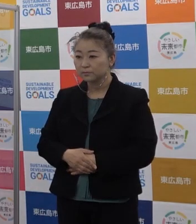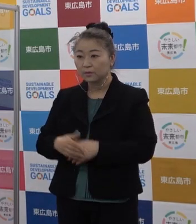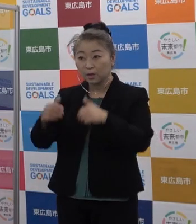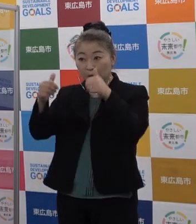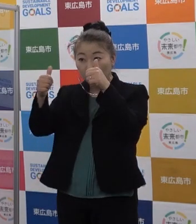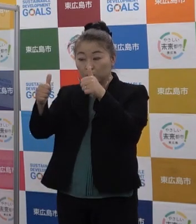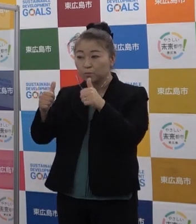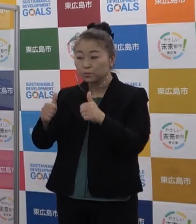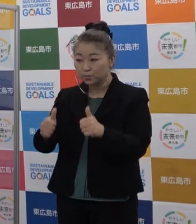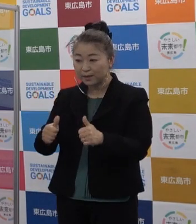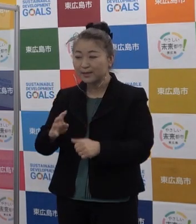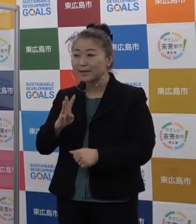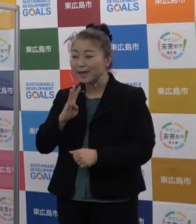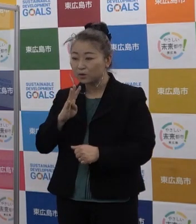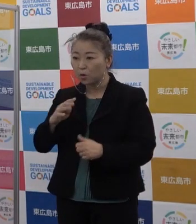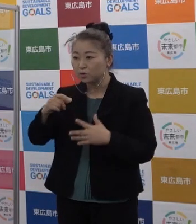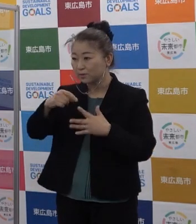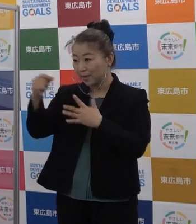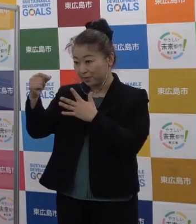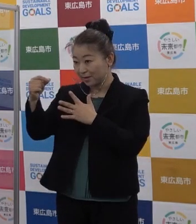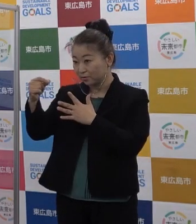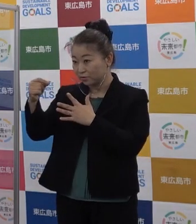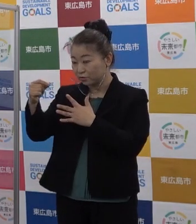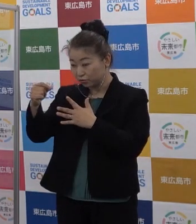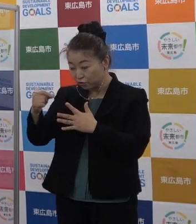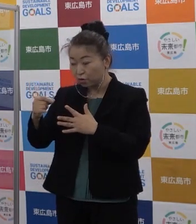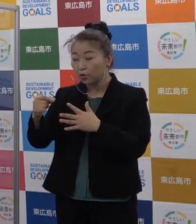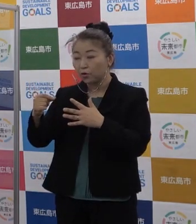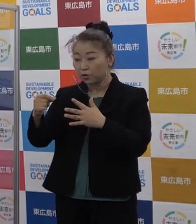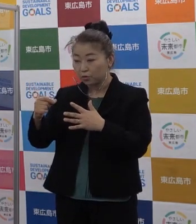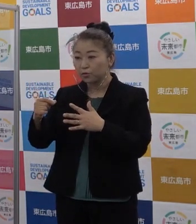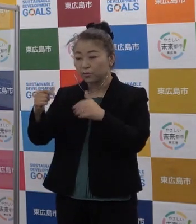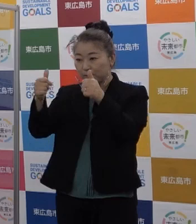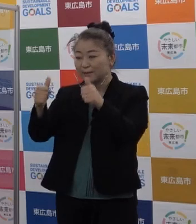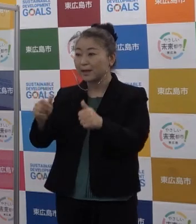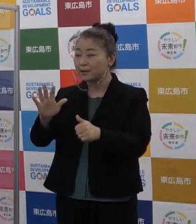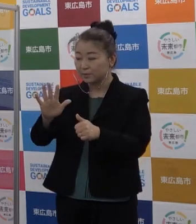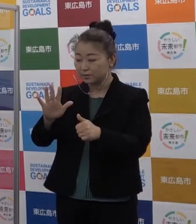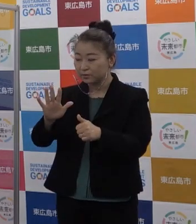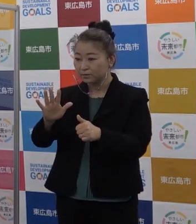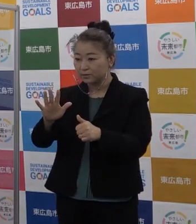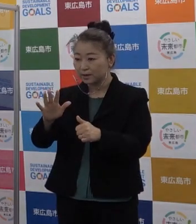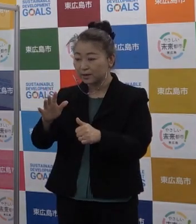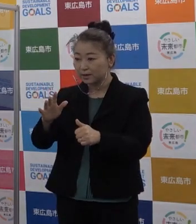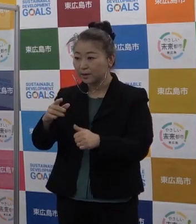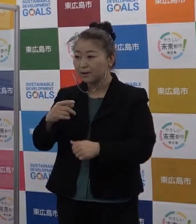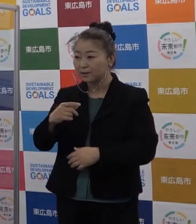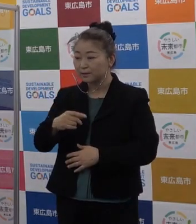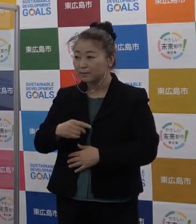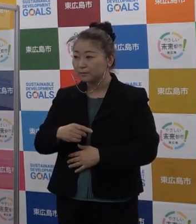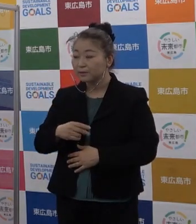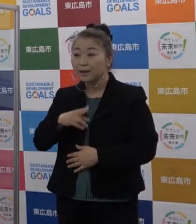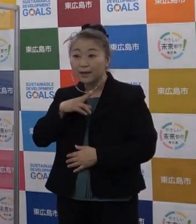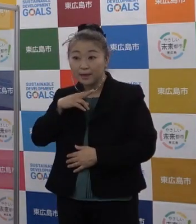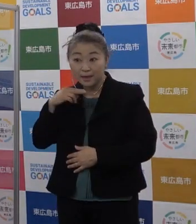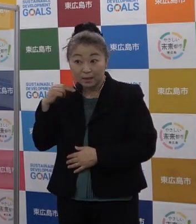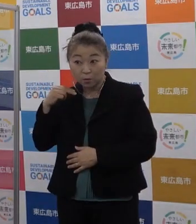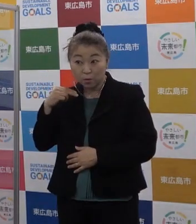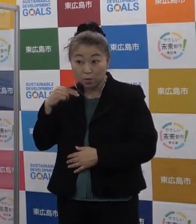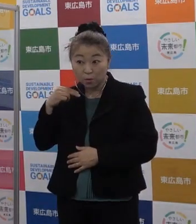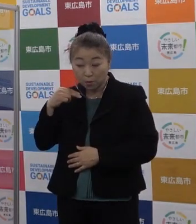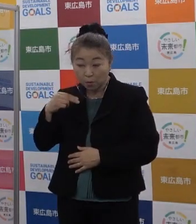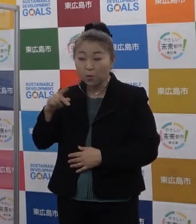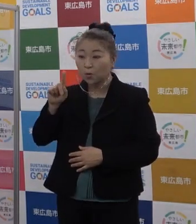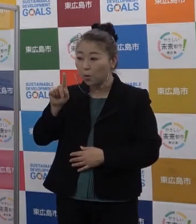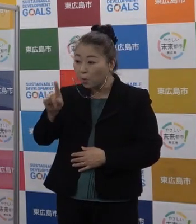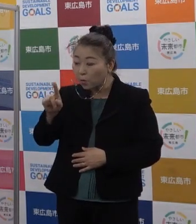ホームページで言語を選択するページがあります。今赤で囲んでいるのがイングリッシュ英語になっていますけども、これを押す